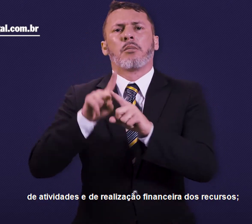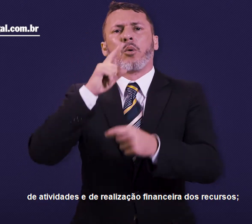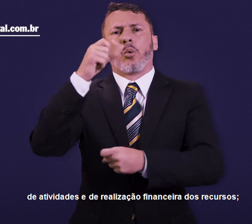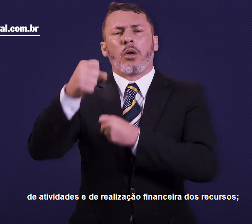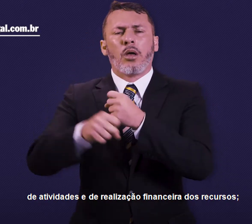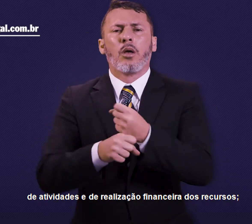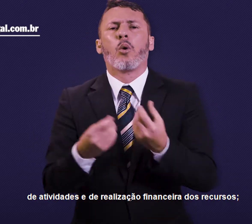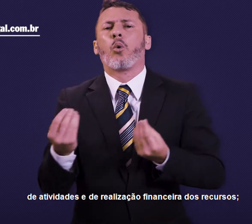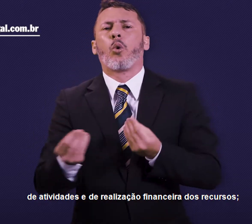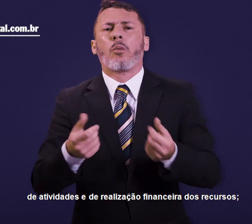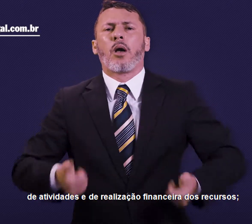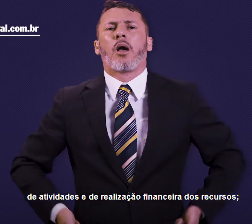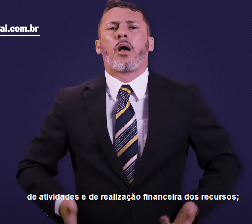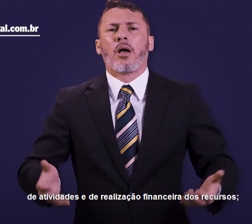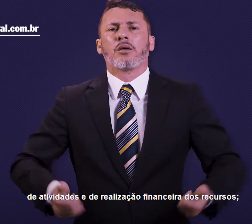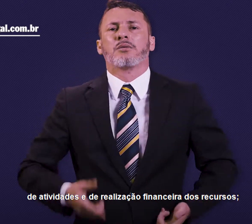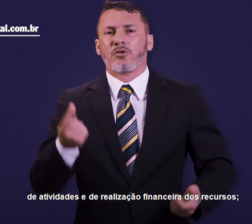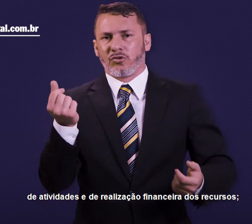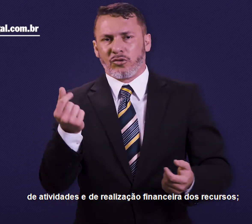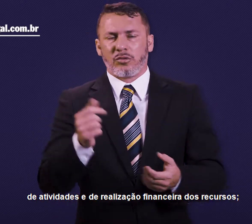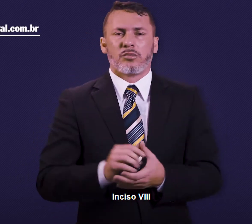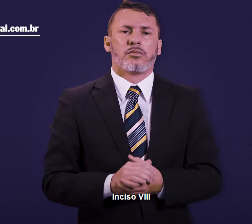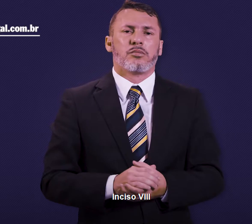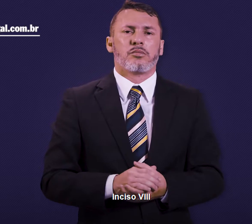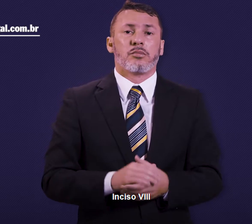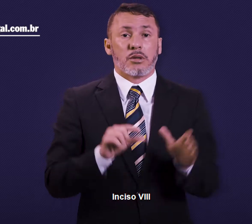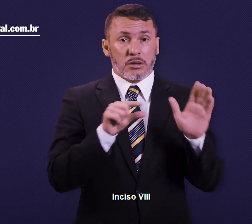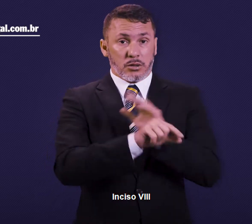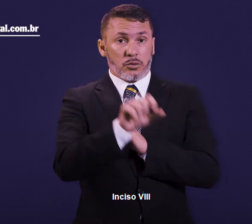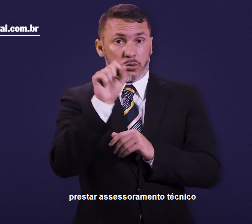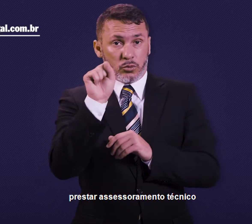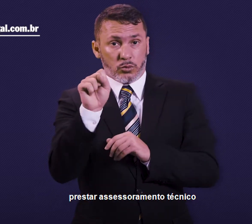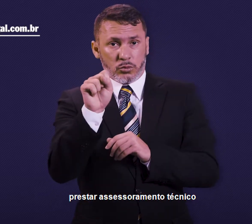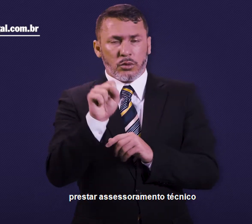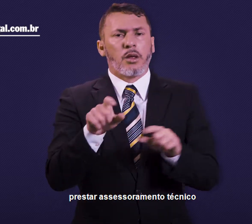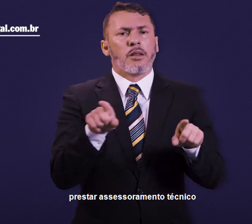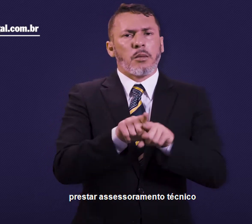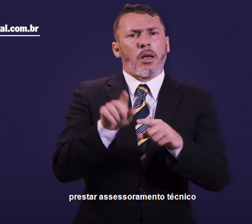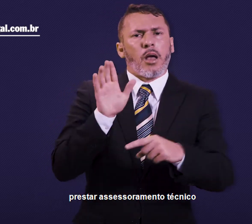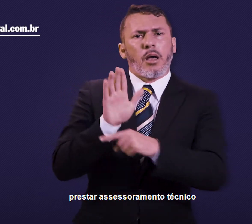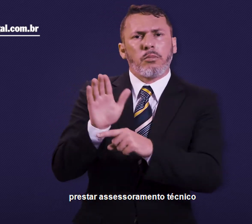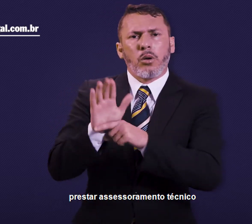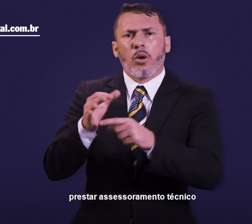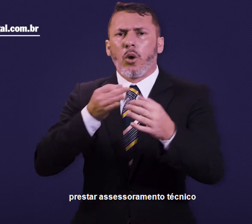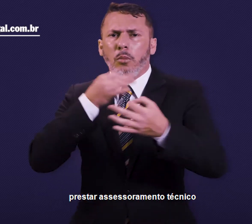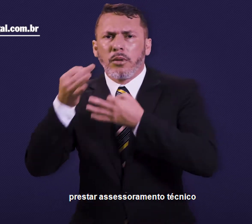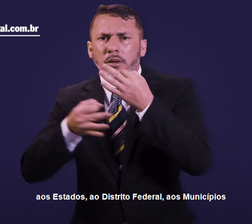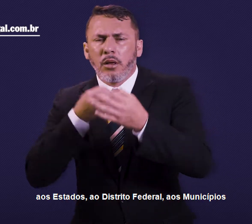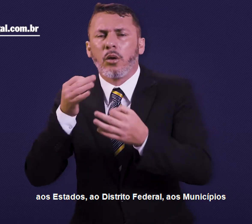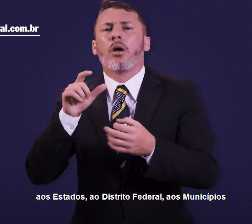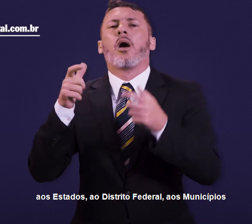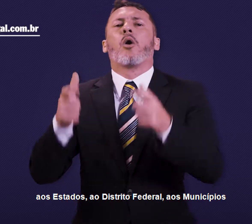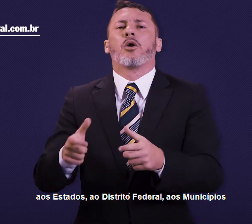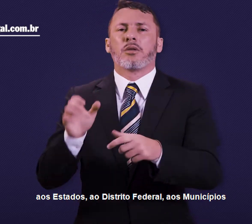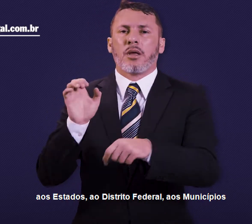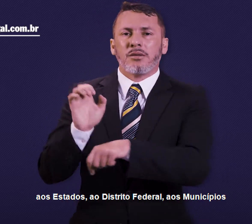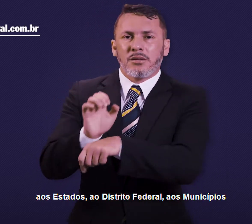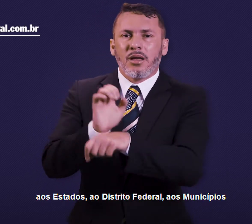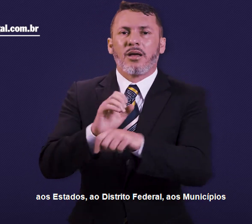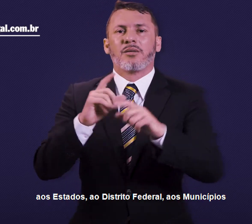e de realização financeira dos recursos. Inciso 8. Prestar assessoramento técnico aos Estados, ao Distrito